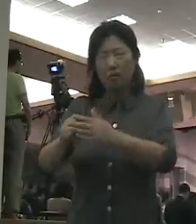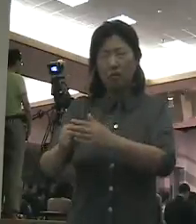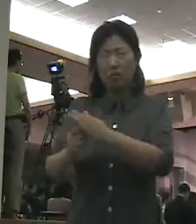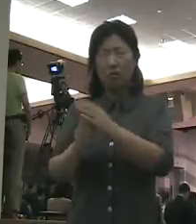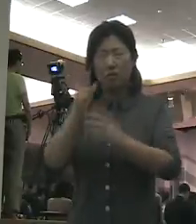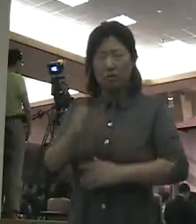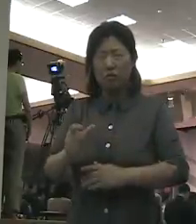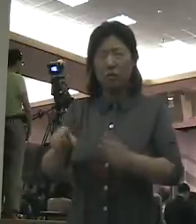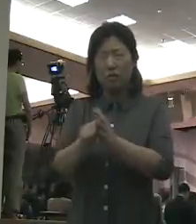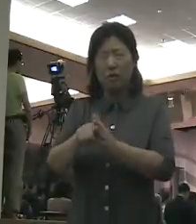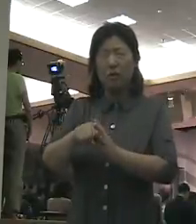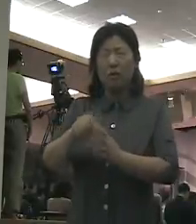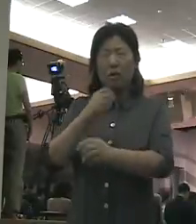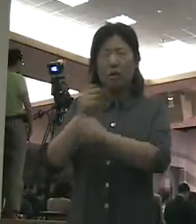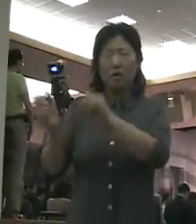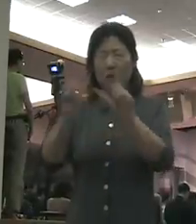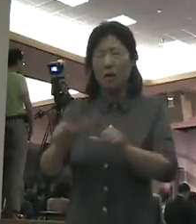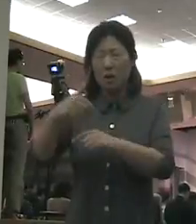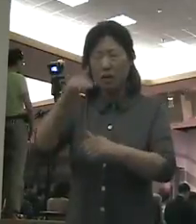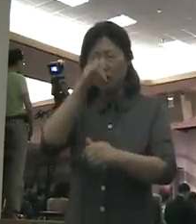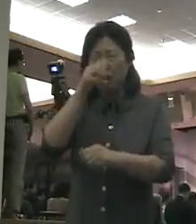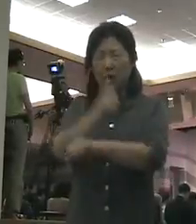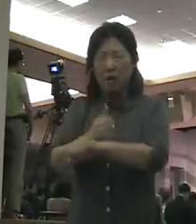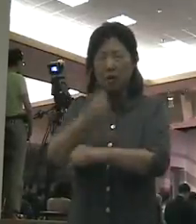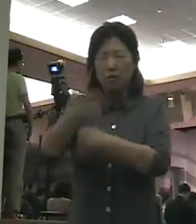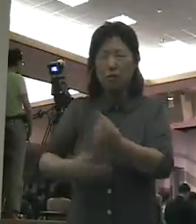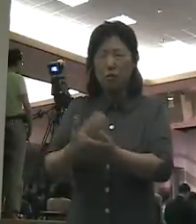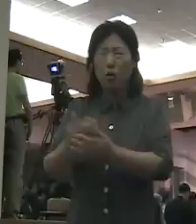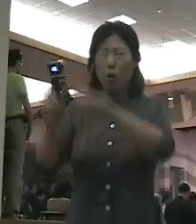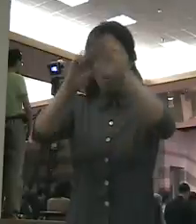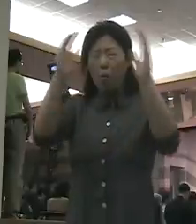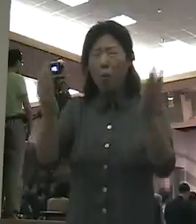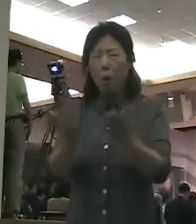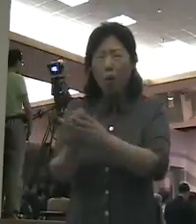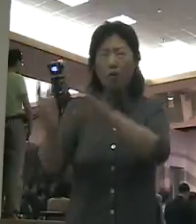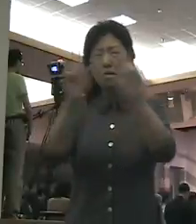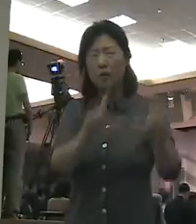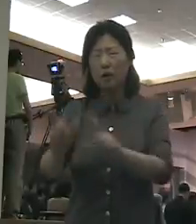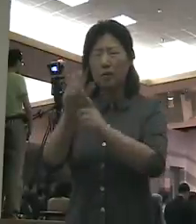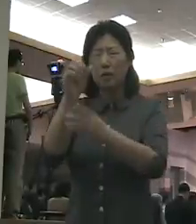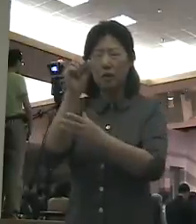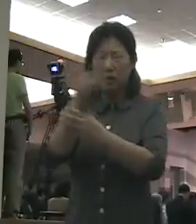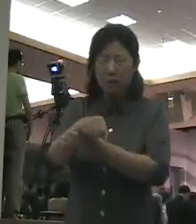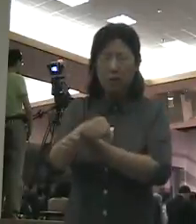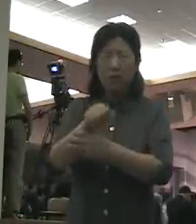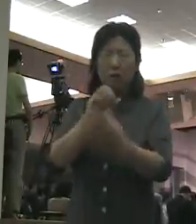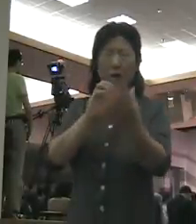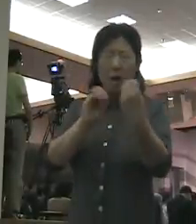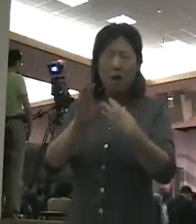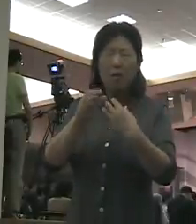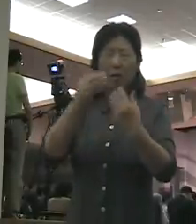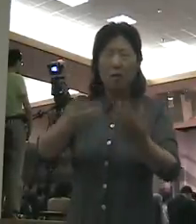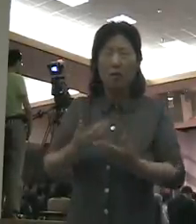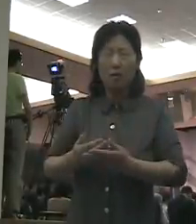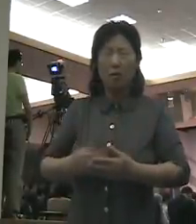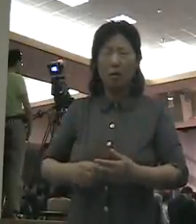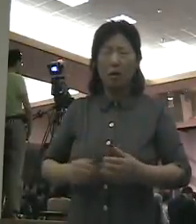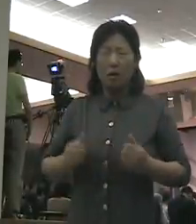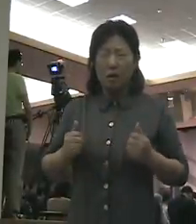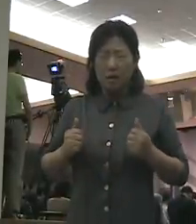있게 하시옵소서. 오늘 예배당을 떠날 때는 저희의 삶의 모든 문제를 응답받고 해결자 되신 주님을 믿고 힘차게 나아가게